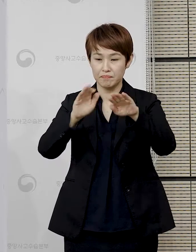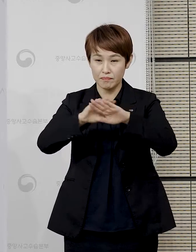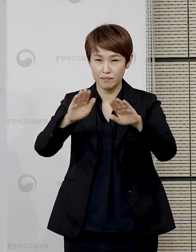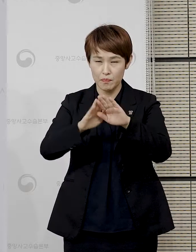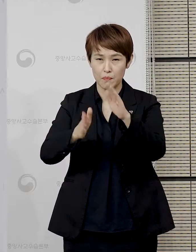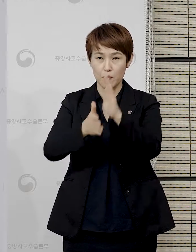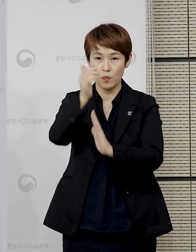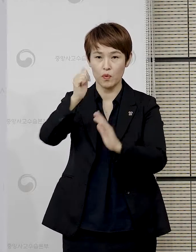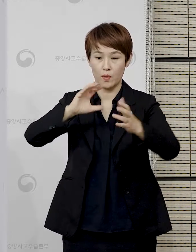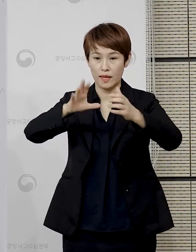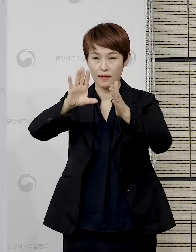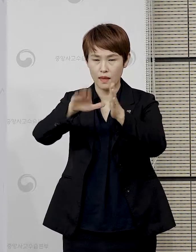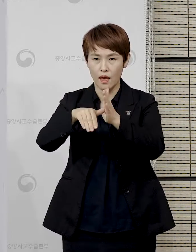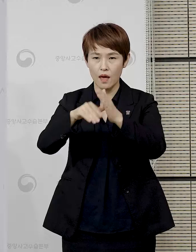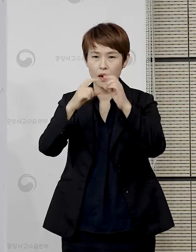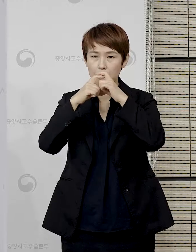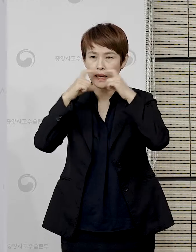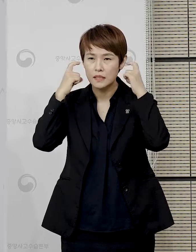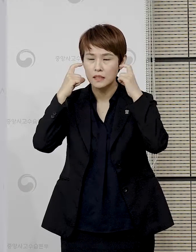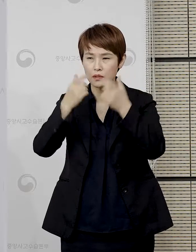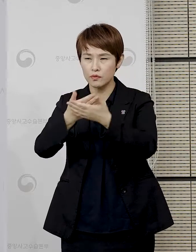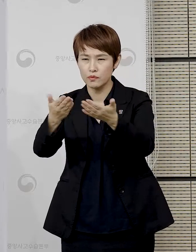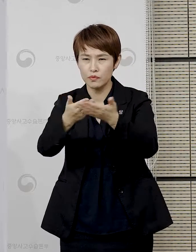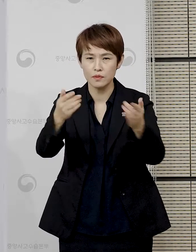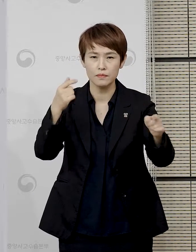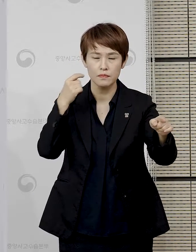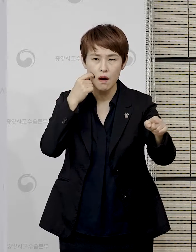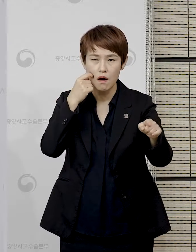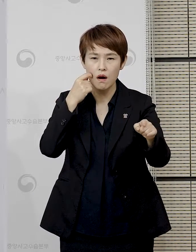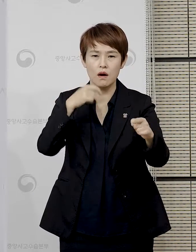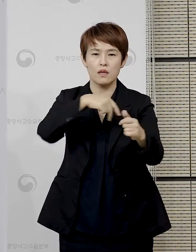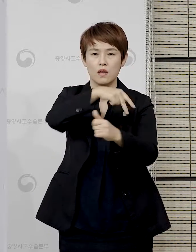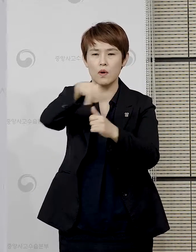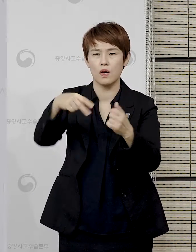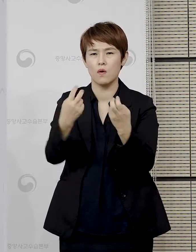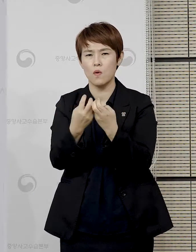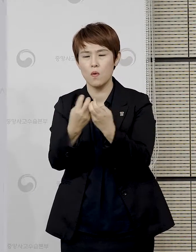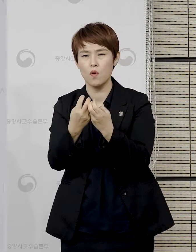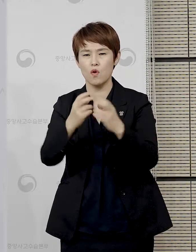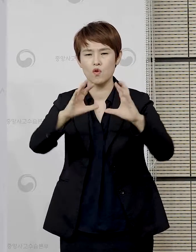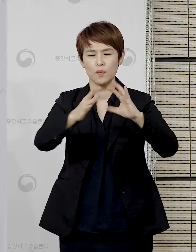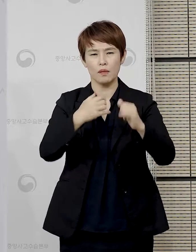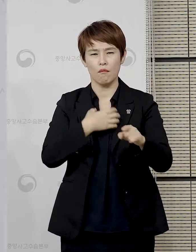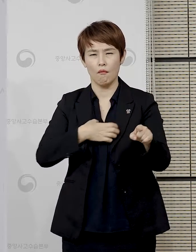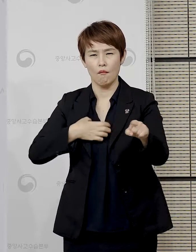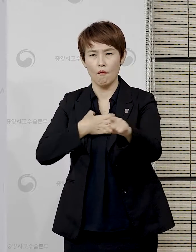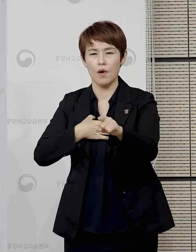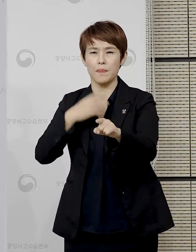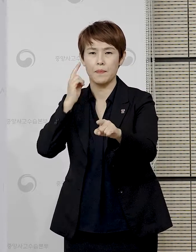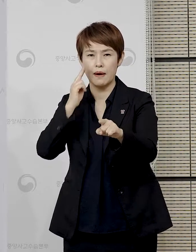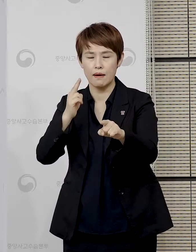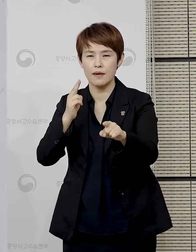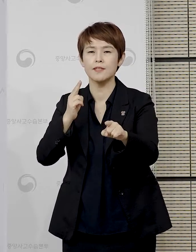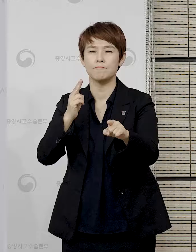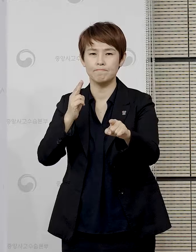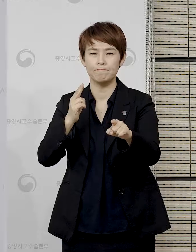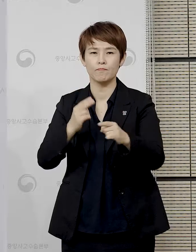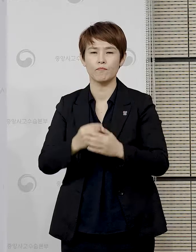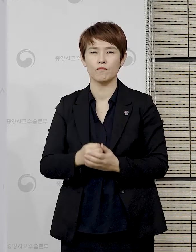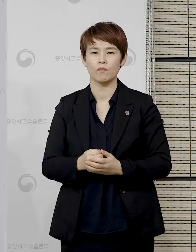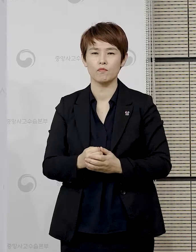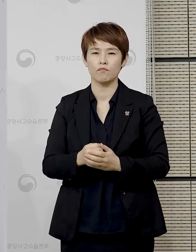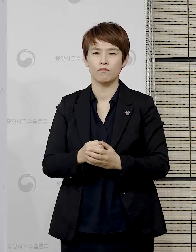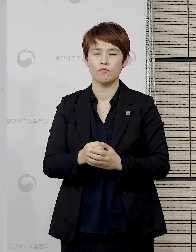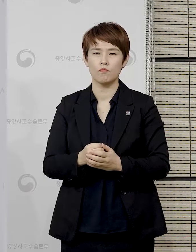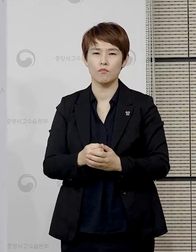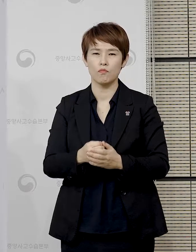마스크 수급이 불안정한 현재의 상황에 대하여 국민적 의료가 지속되고 있다고 인식하고 공급과